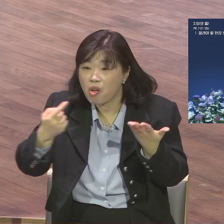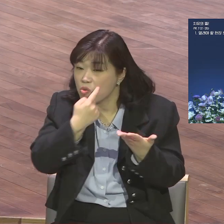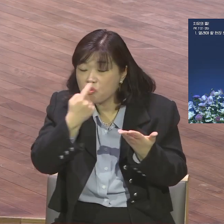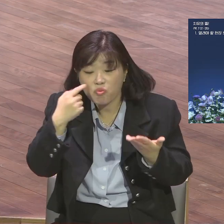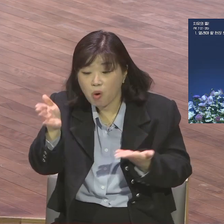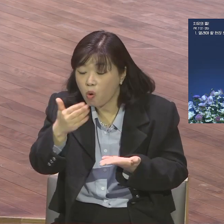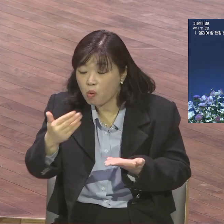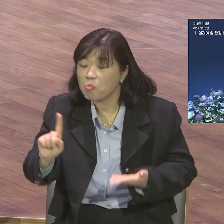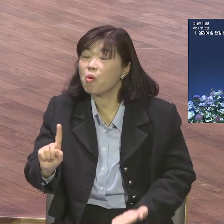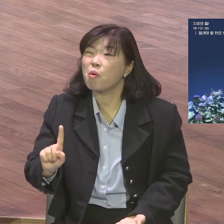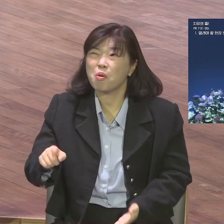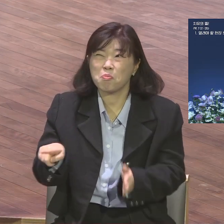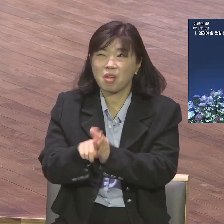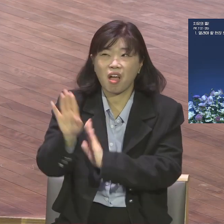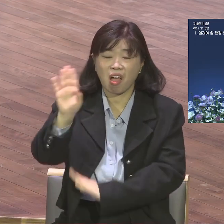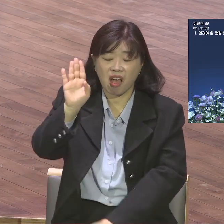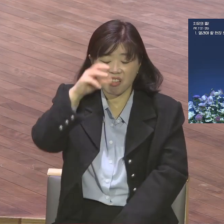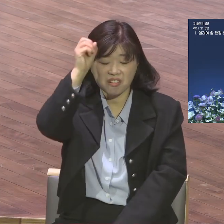하나님이 없대요,